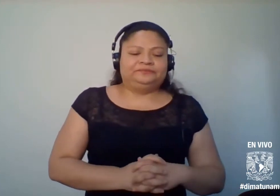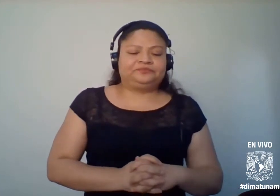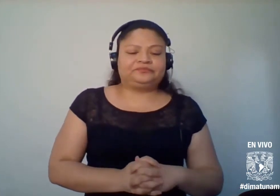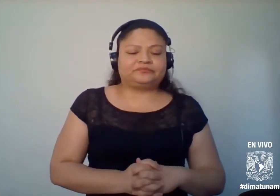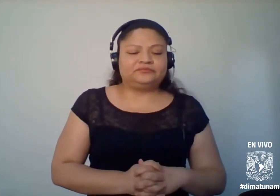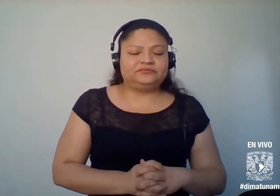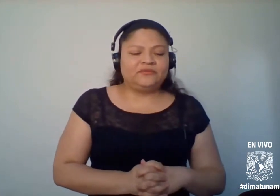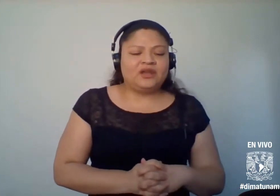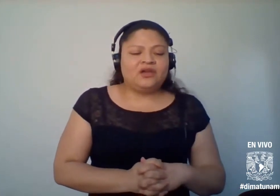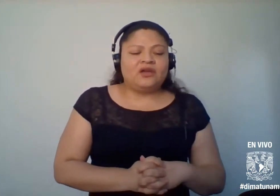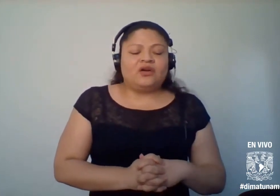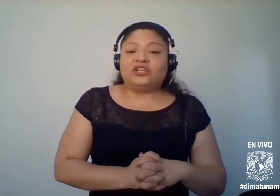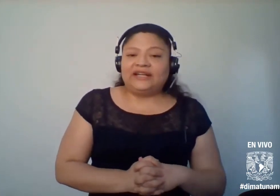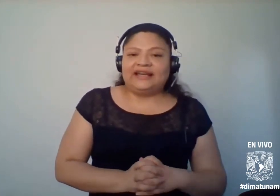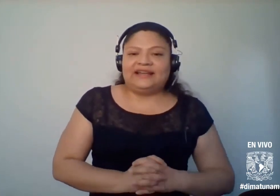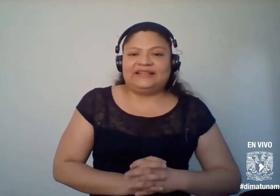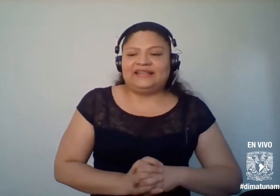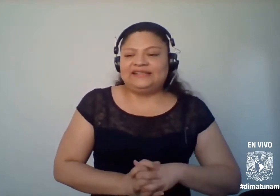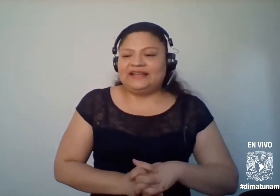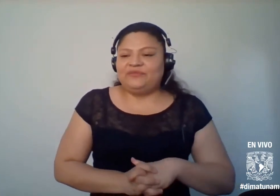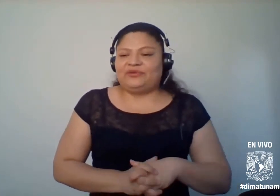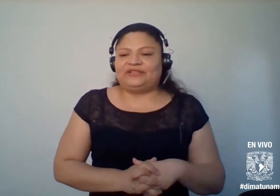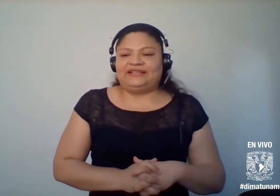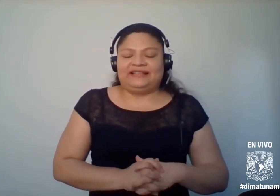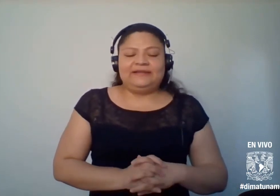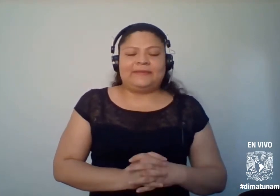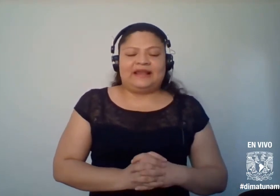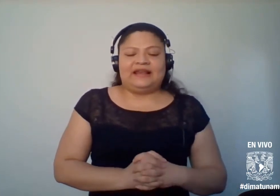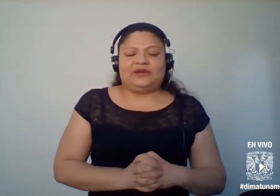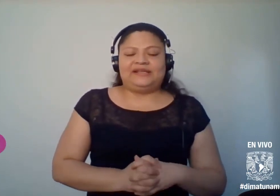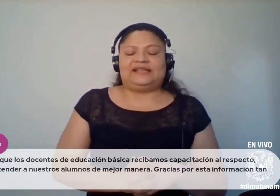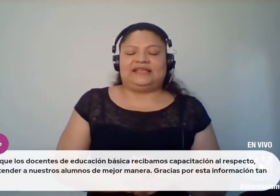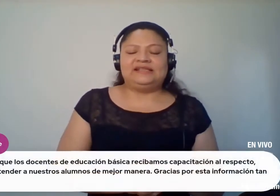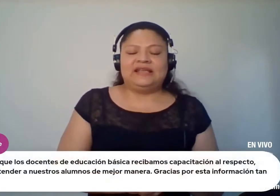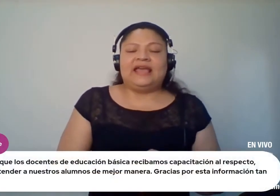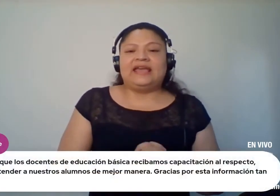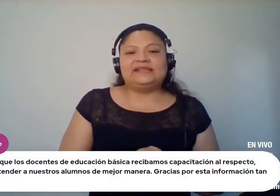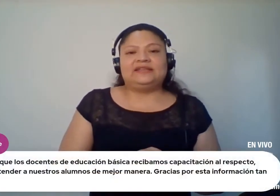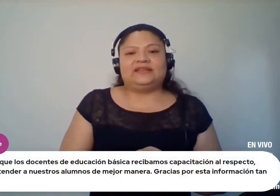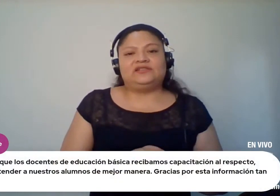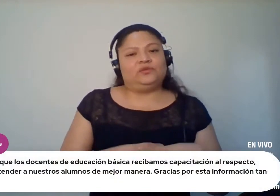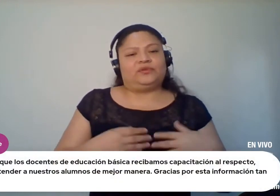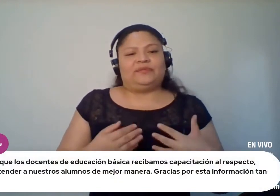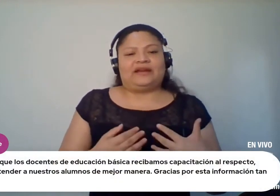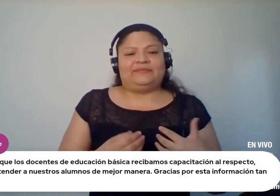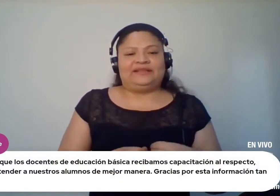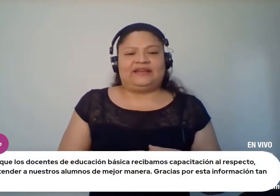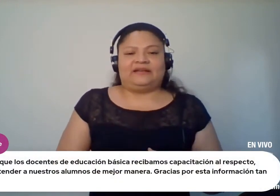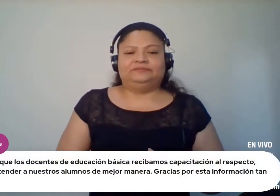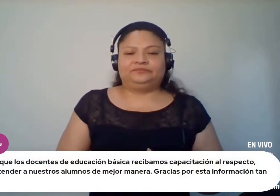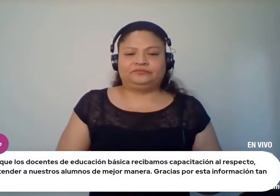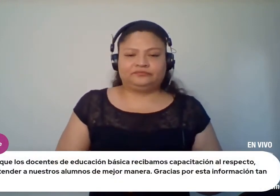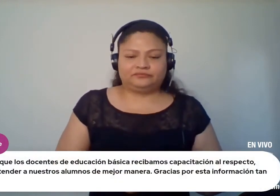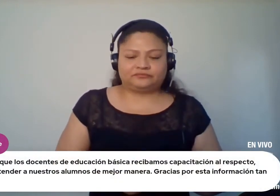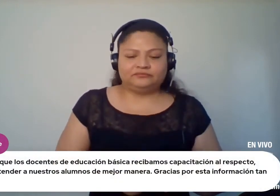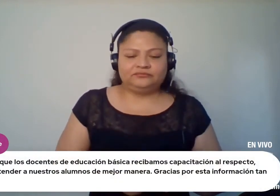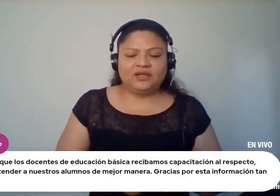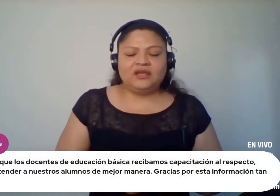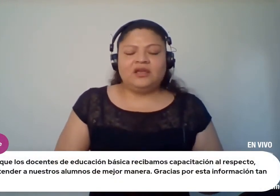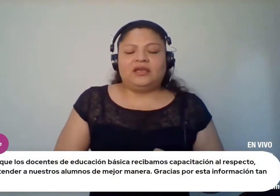oyen. Otra característica importante de la lengua de señas es que tienen su propia gramática.